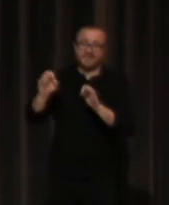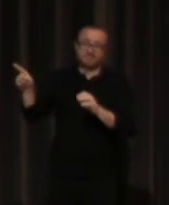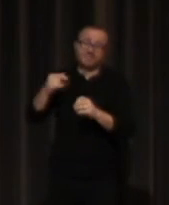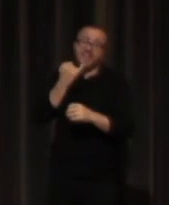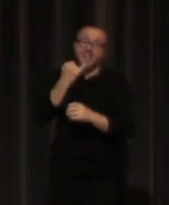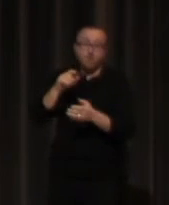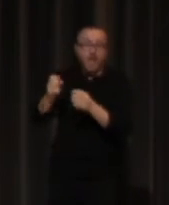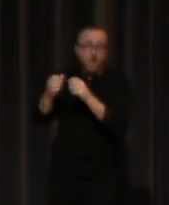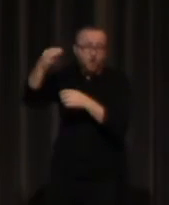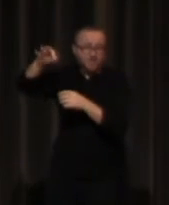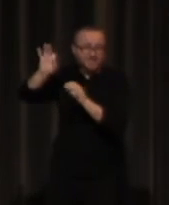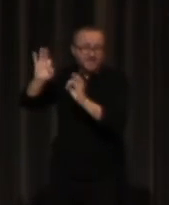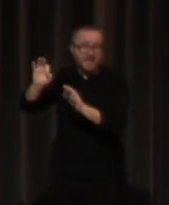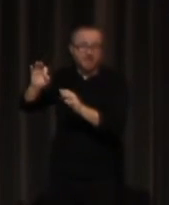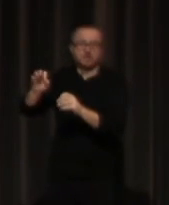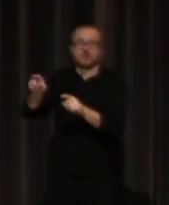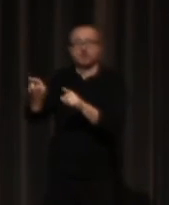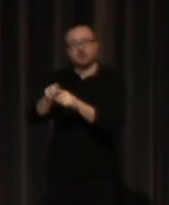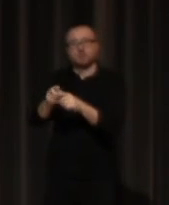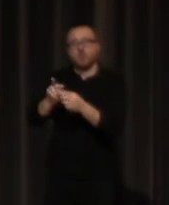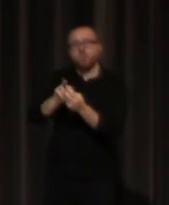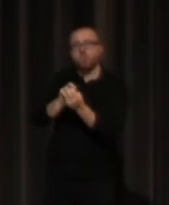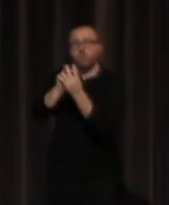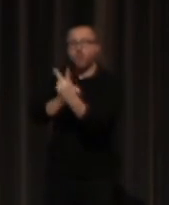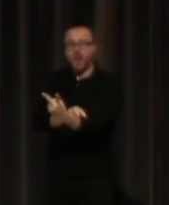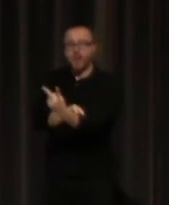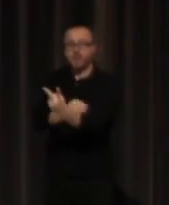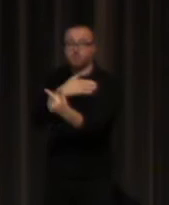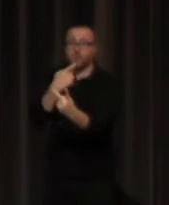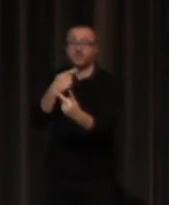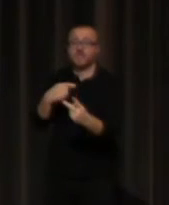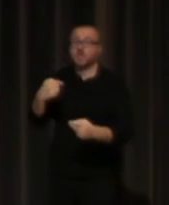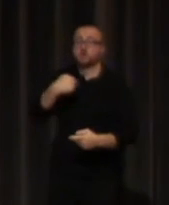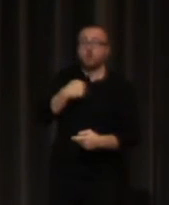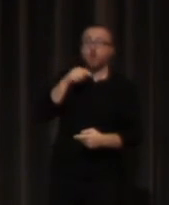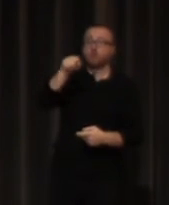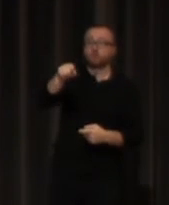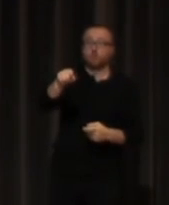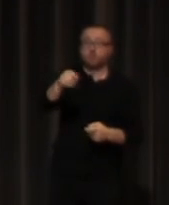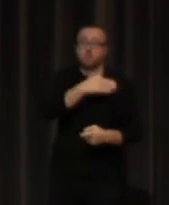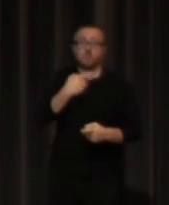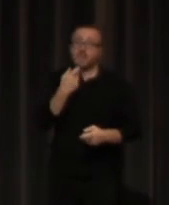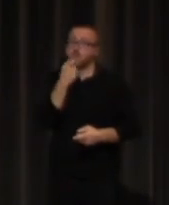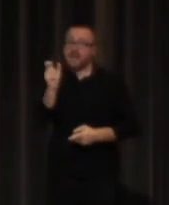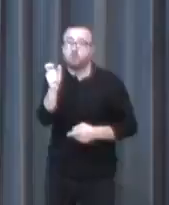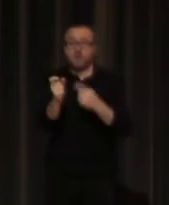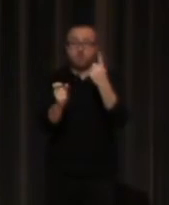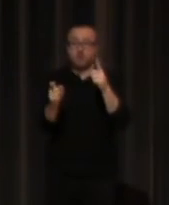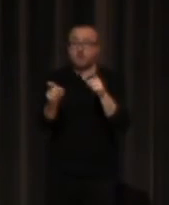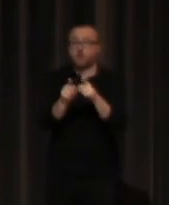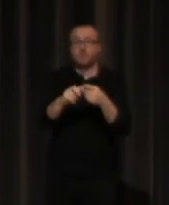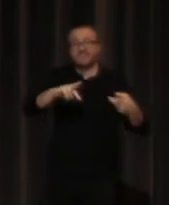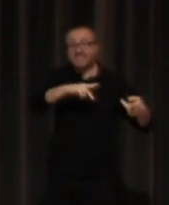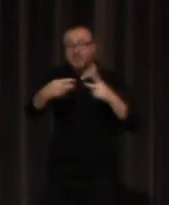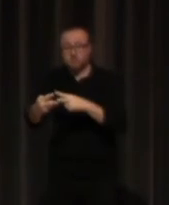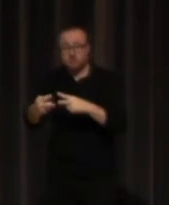I llavors, Alice Ljubiva és en dual, vol dir tu i jo, no tots nosaltres. Això és allò, aquella part que no es pot traduir, perquè